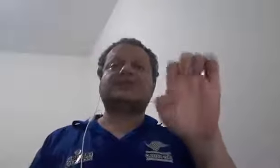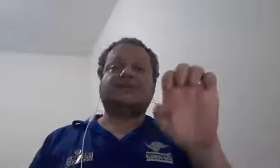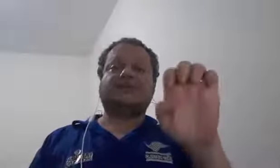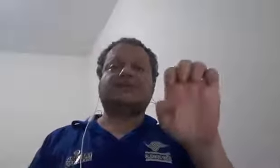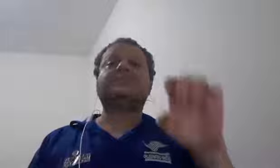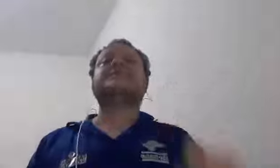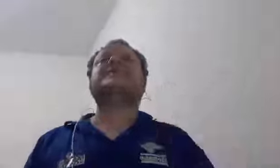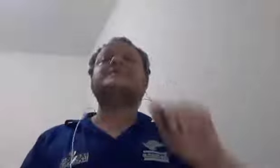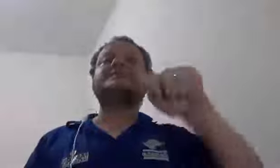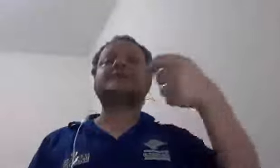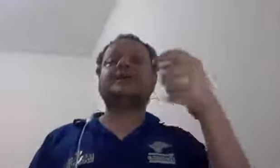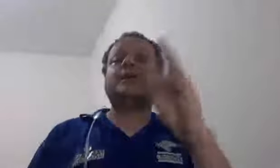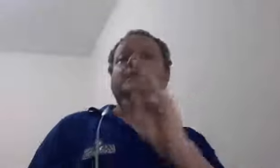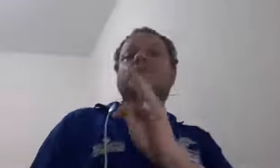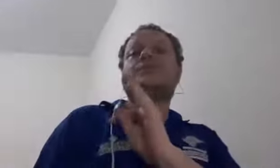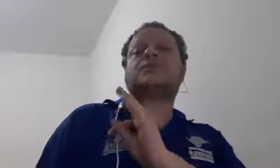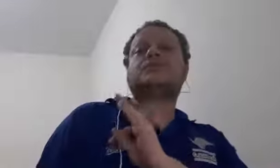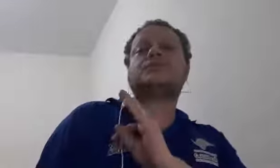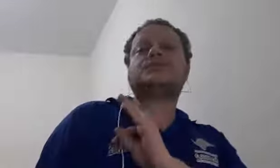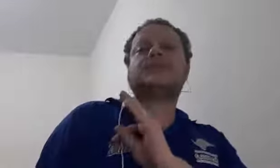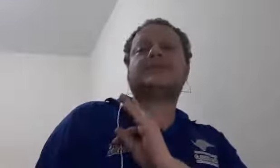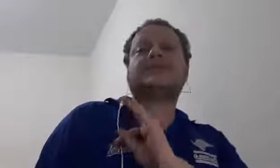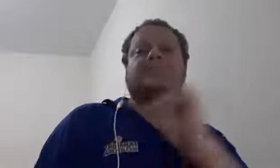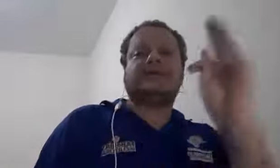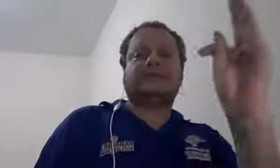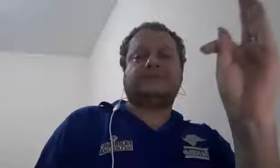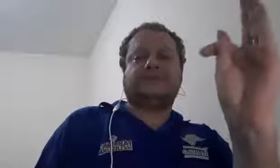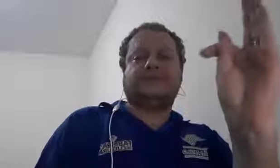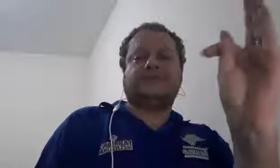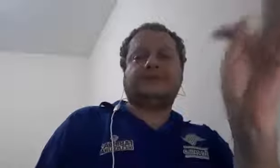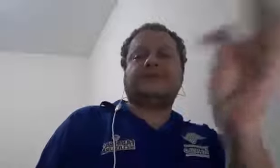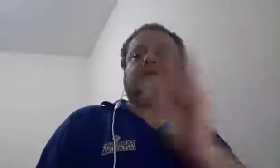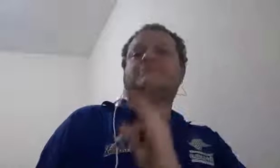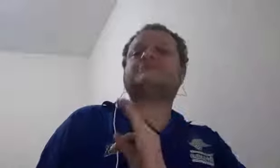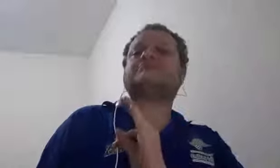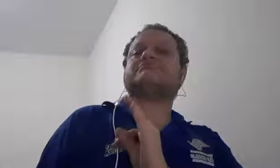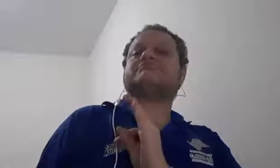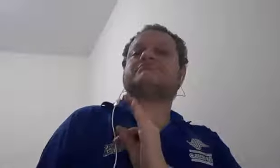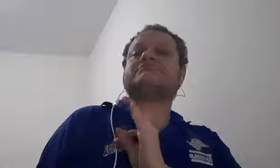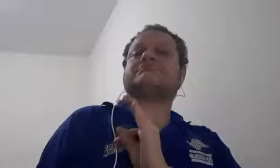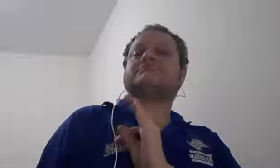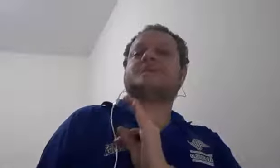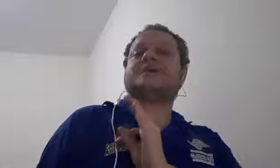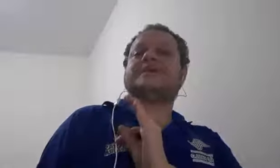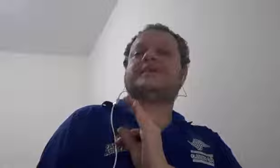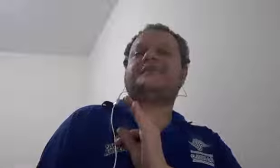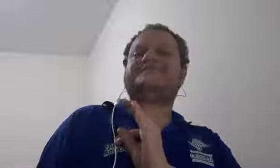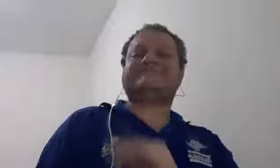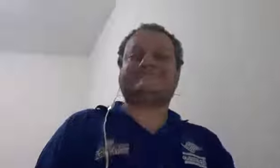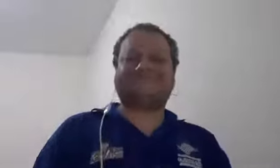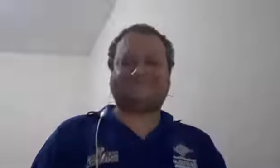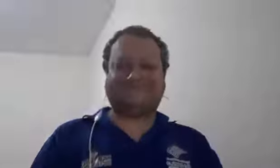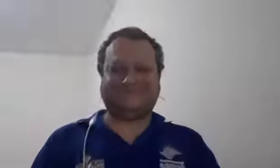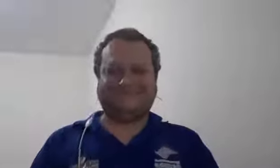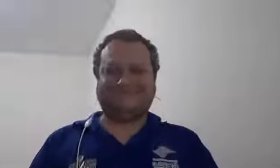Tietê. Sinal Tietê. Letra T. Tietê.